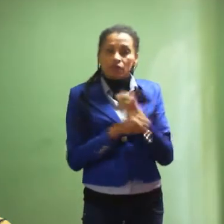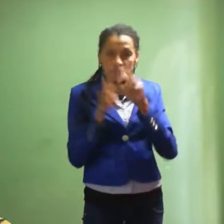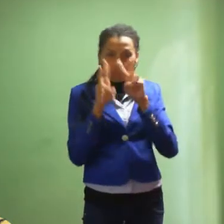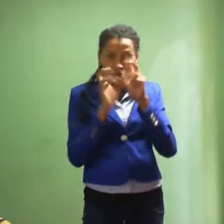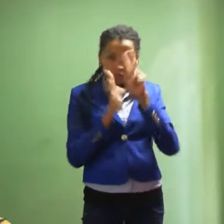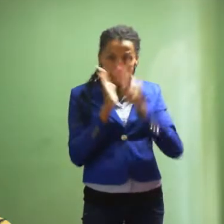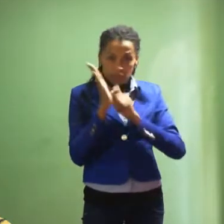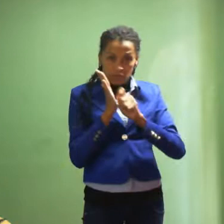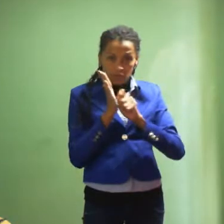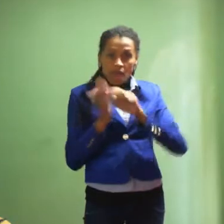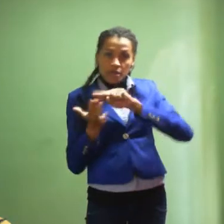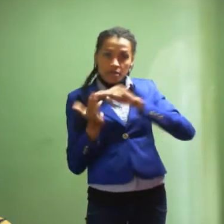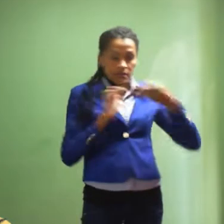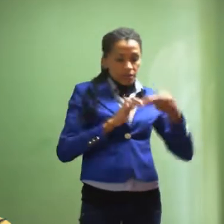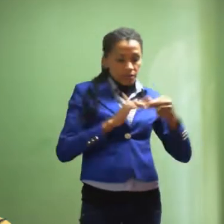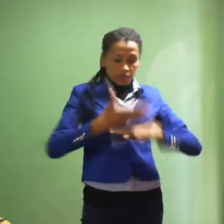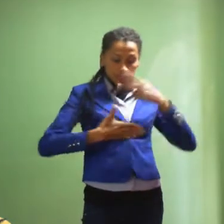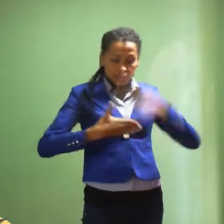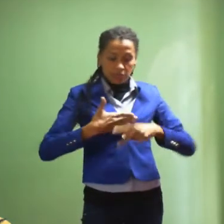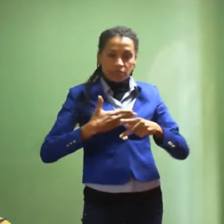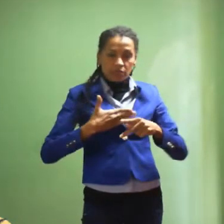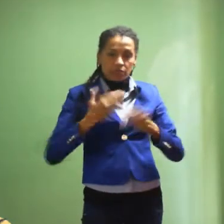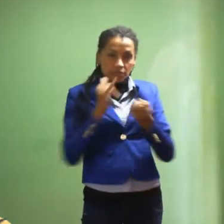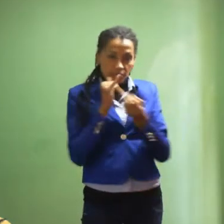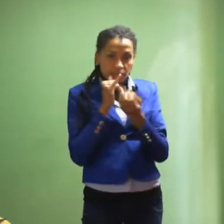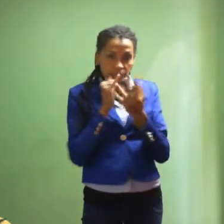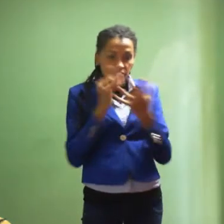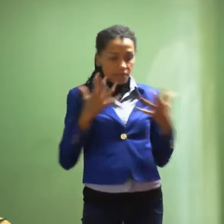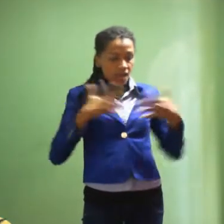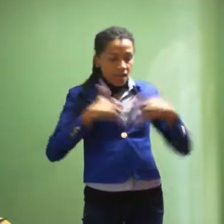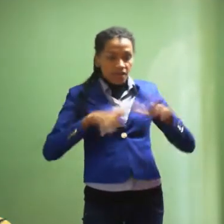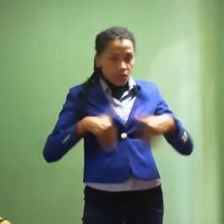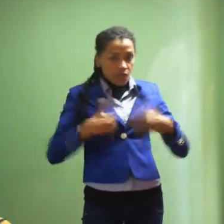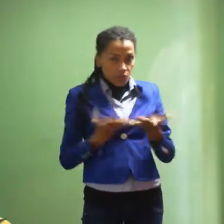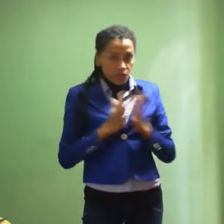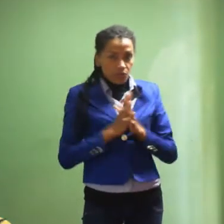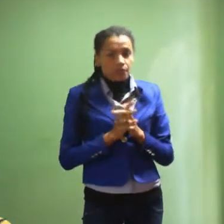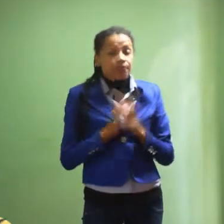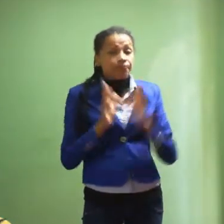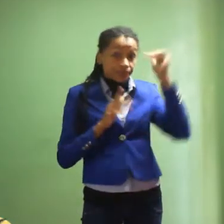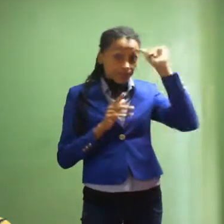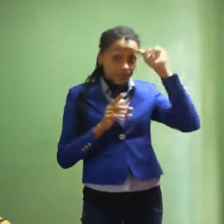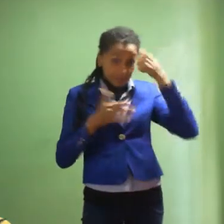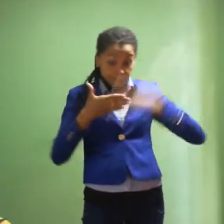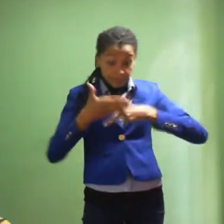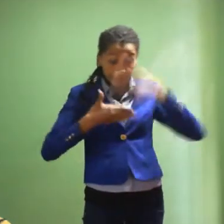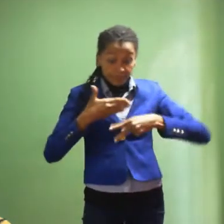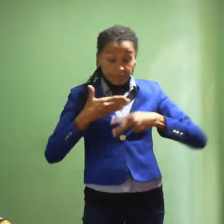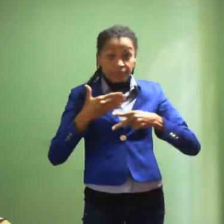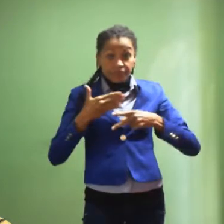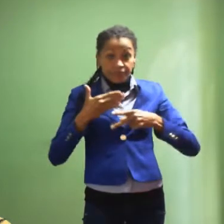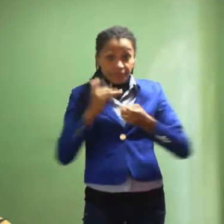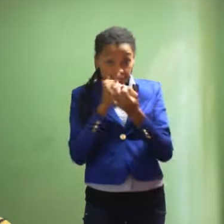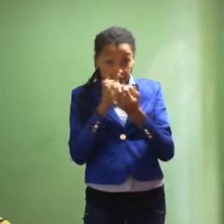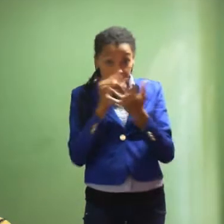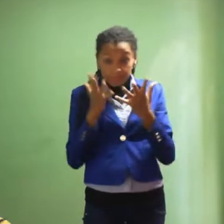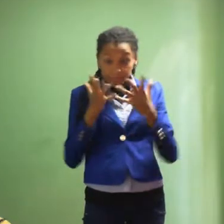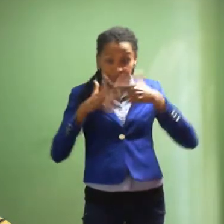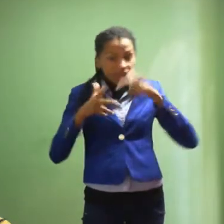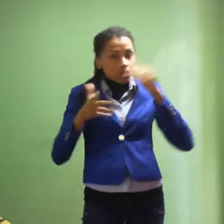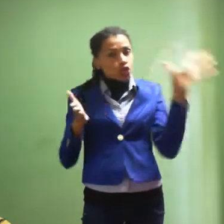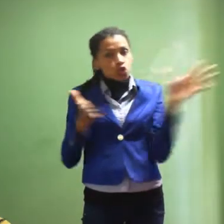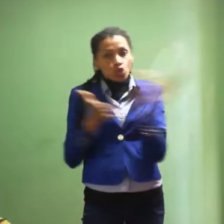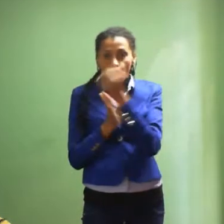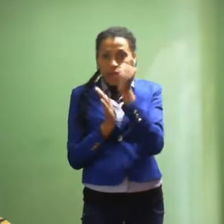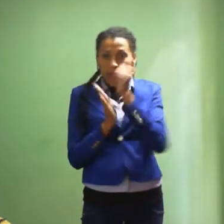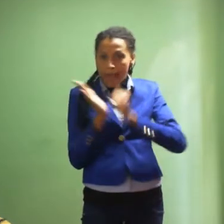escrita en el marco de los proyectos pedagógicos integrados. Son integrados porque se involucran todas las áreas,